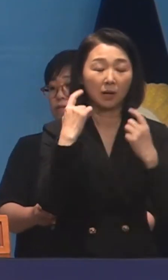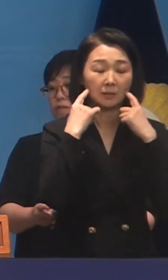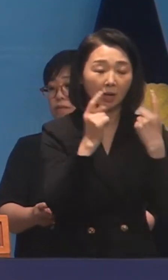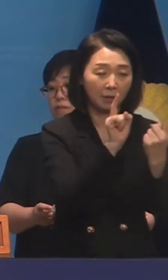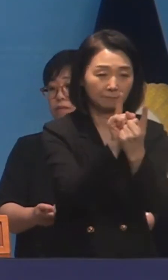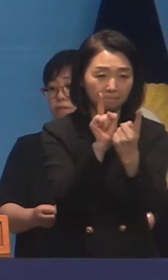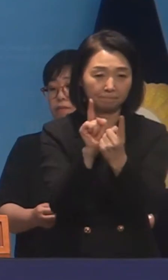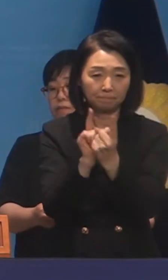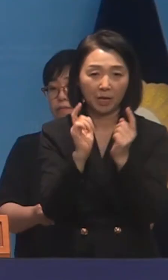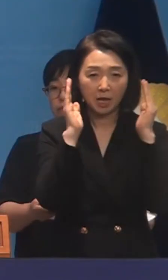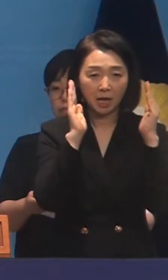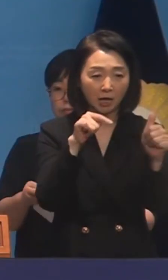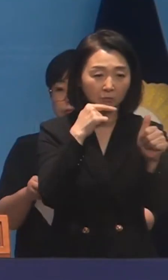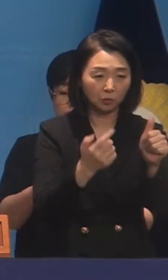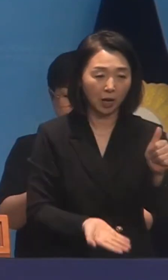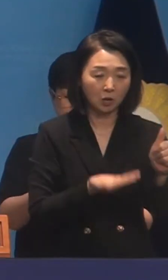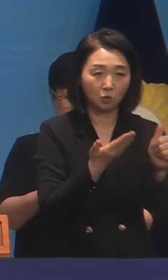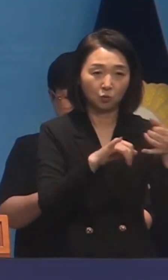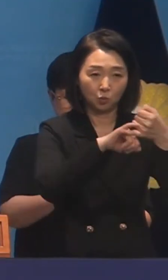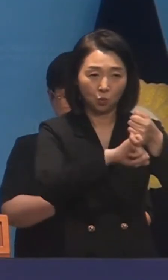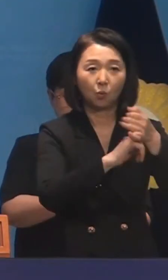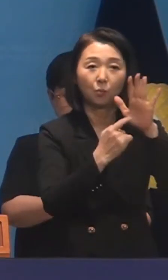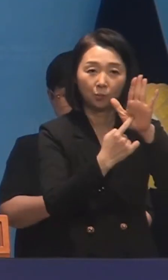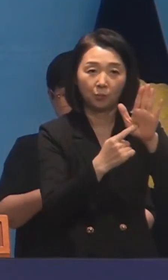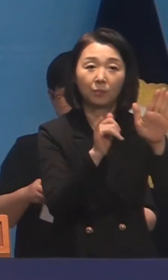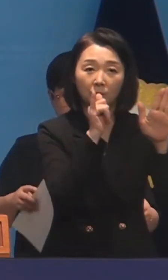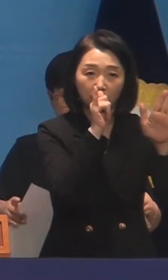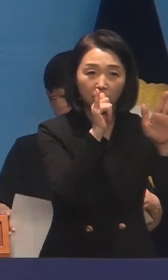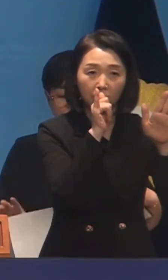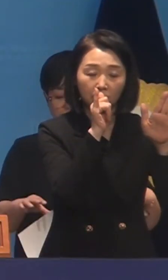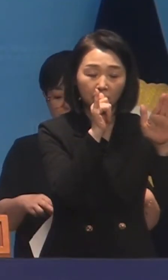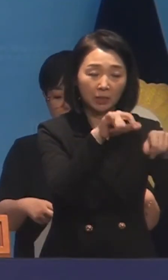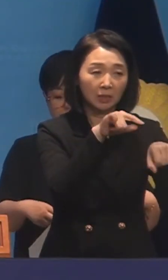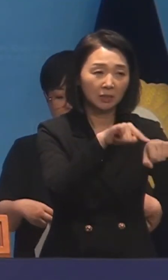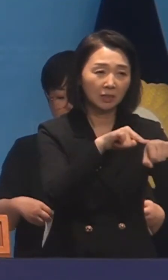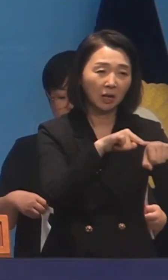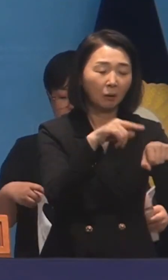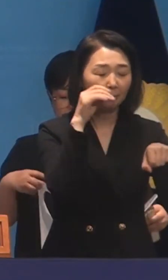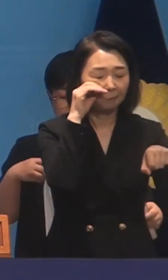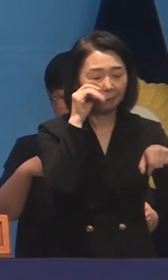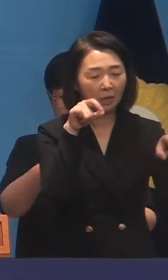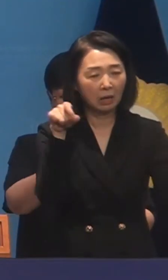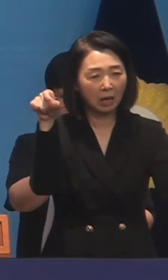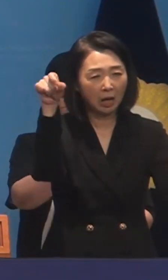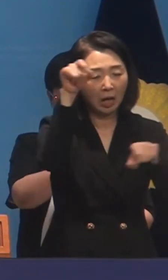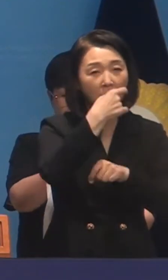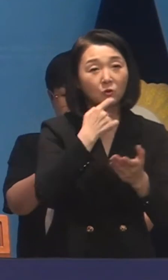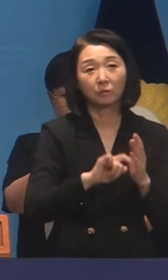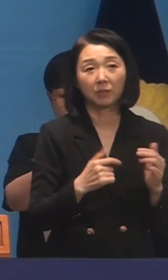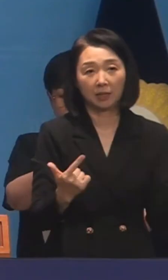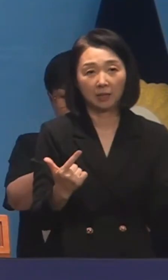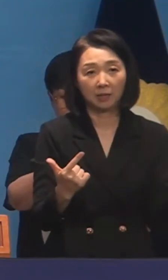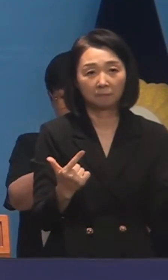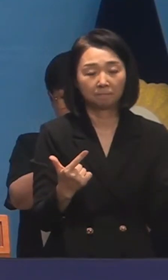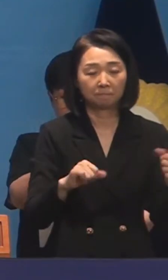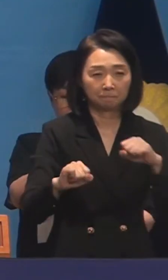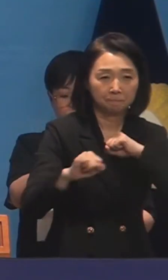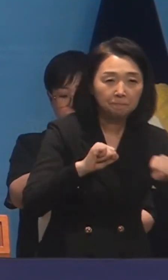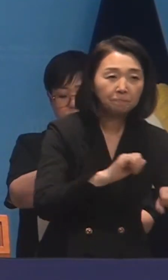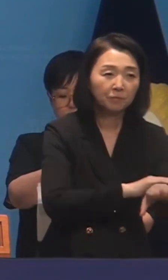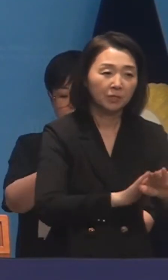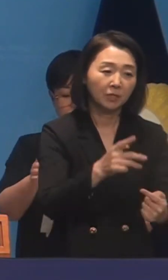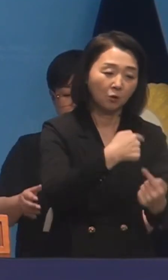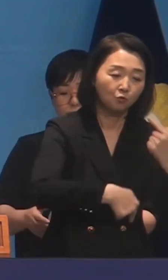학습 지도를 제공하겠다는 공약이 있습니다. 시간이 걸리고 쉽지 않은 일이지만 적극적으로